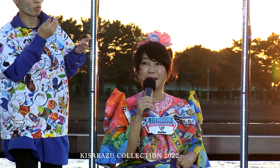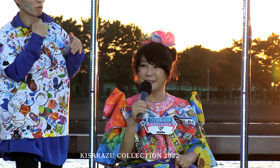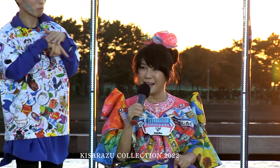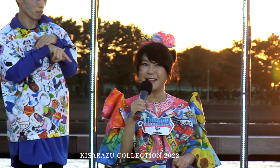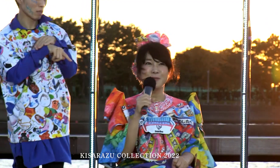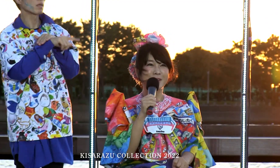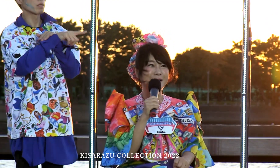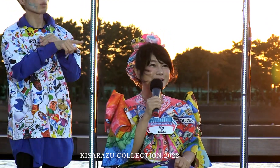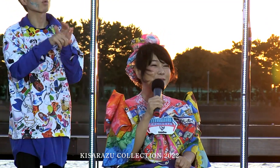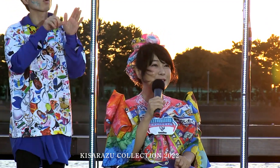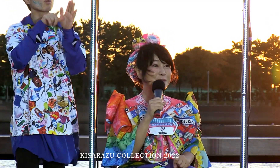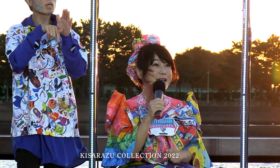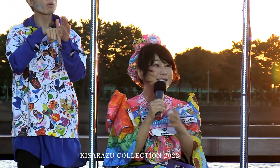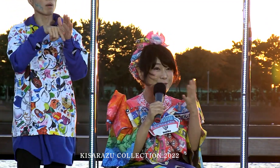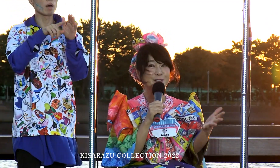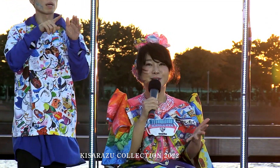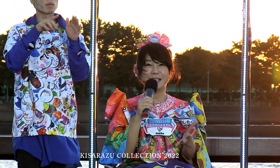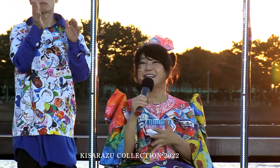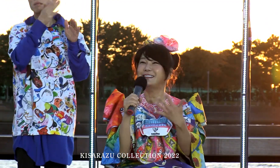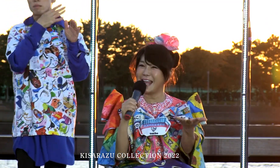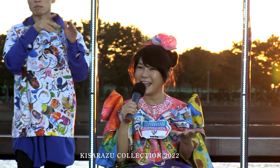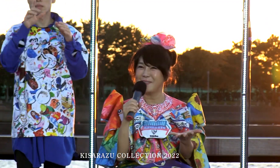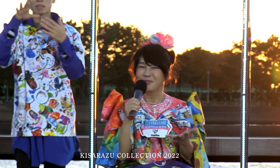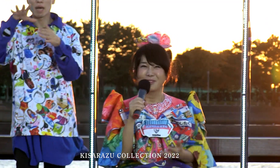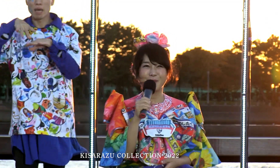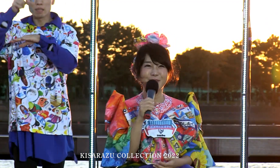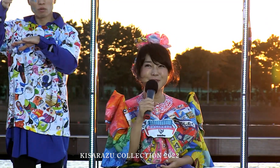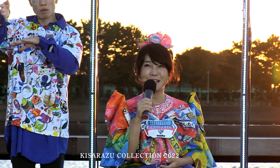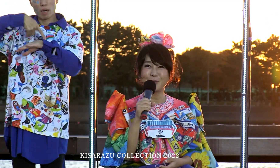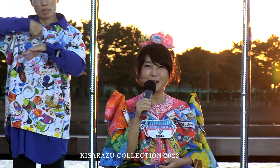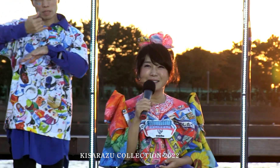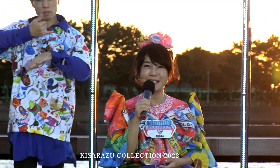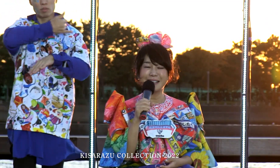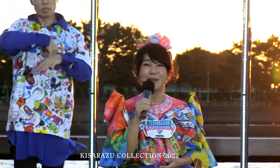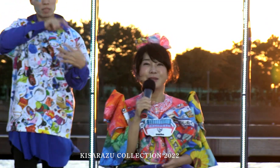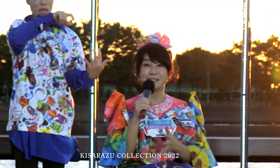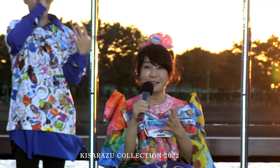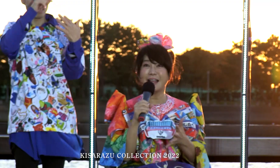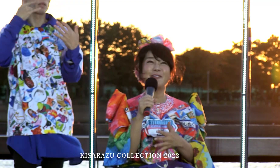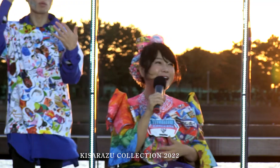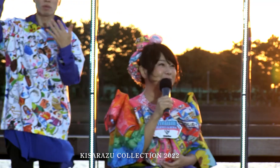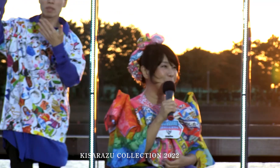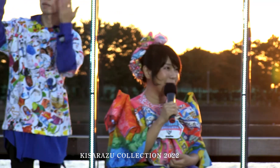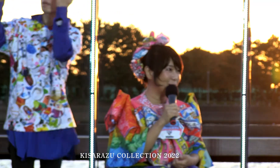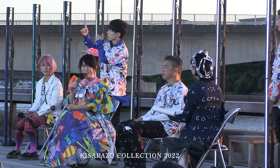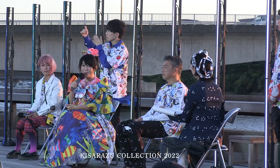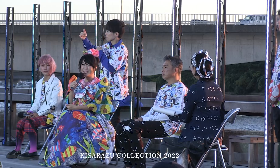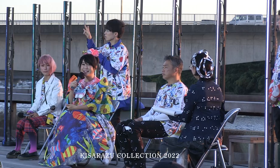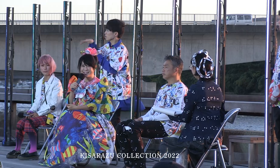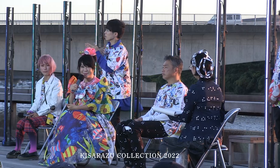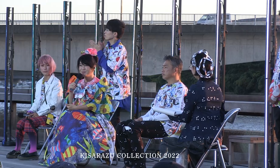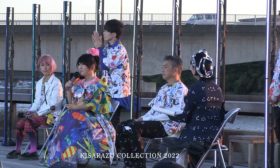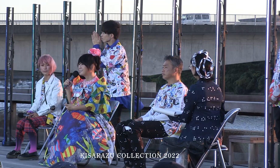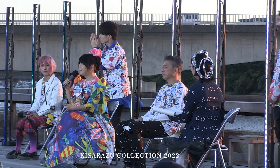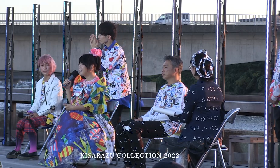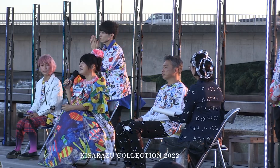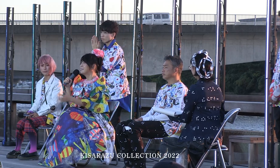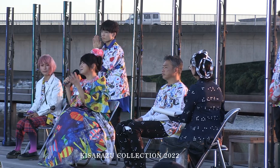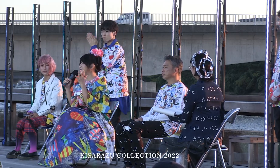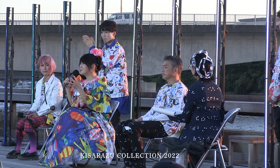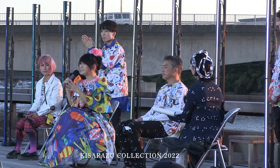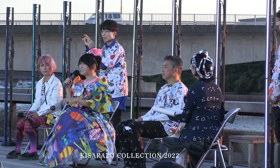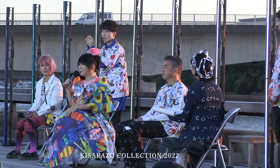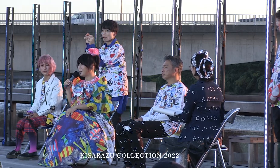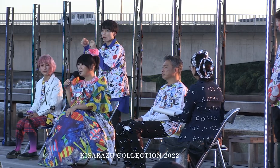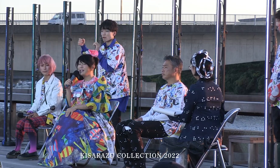うなるんだったら私は自分らしく生きて、お父さんとお母さんに絶対分かってもらえると思ったんです。それで